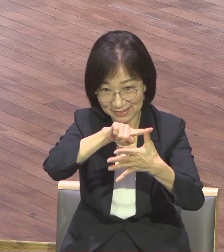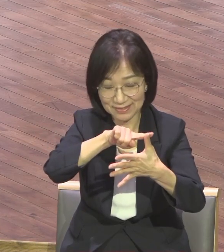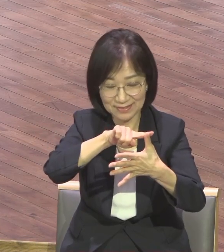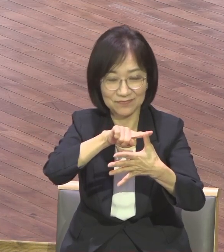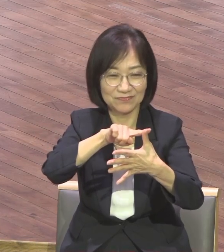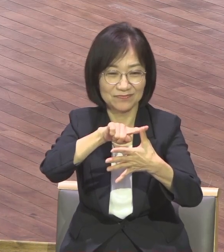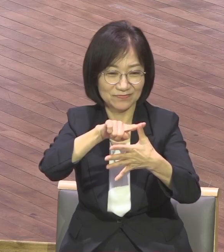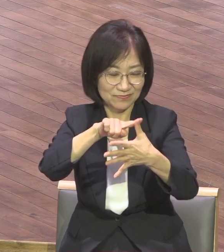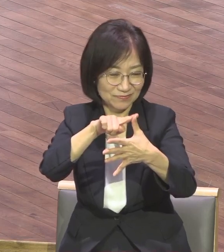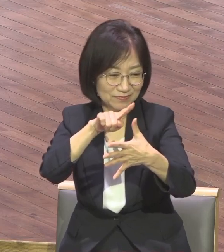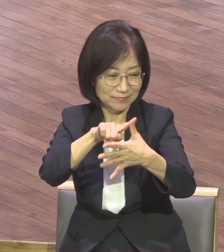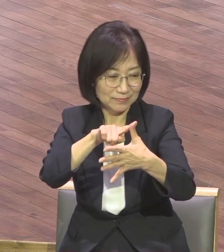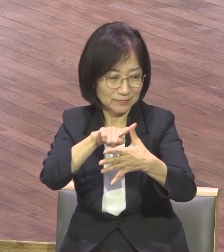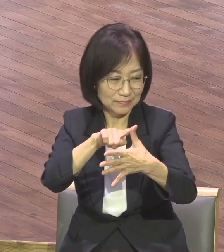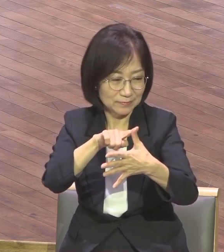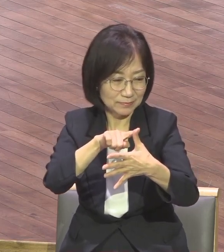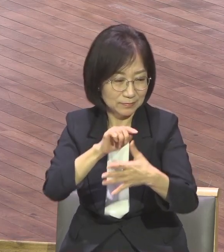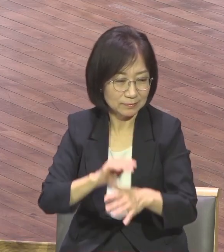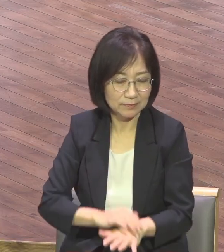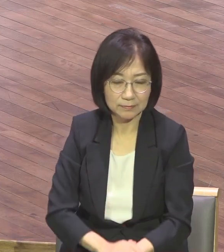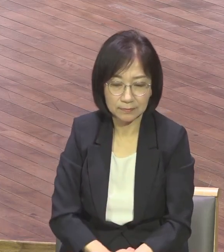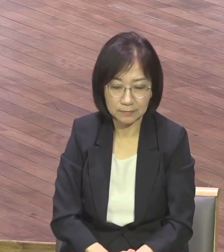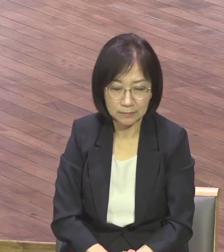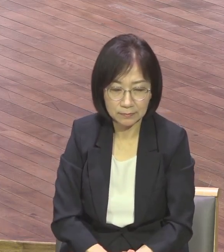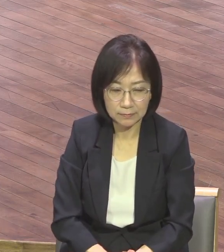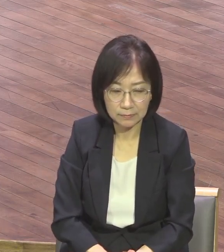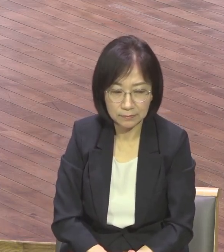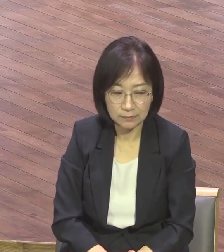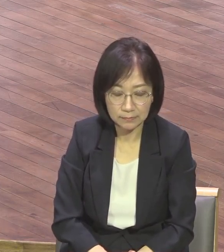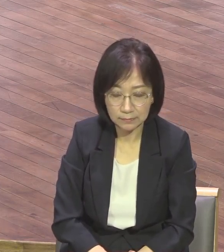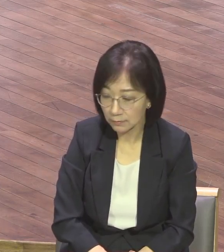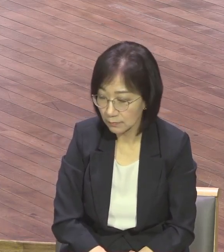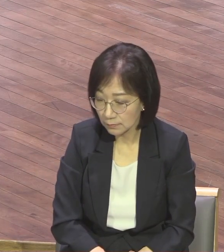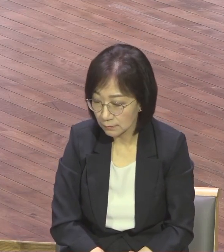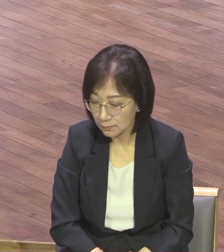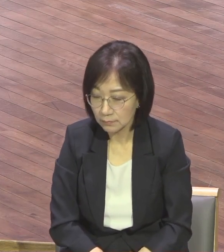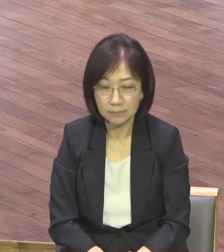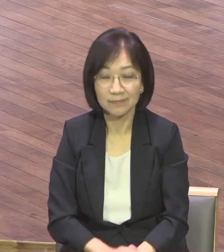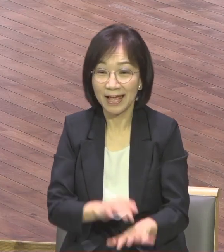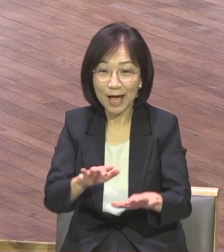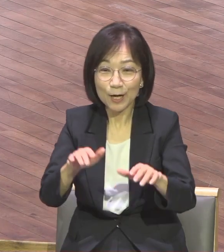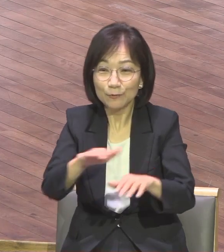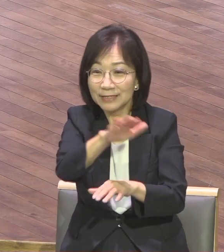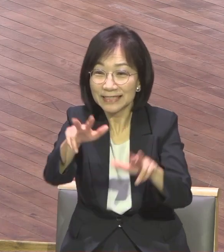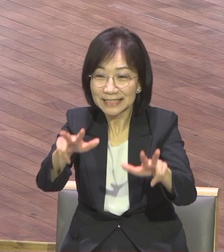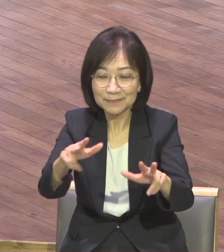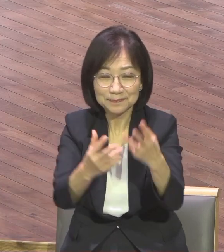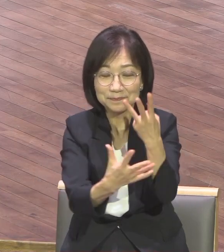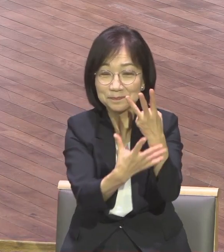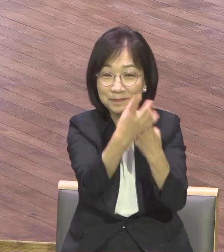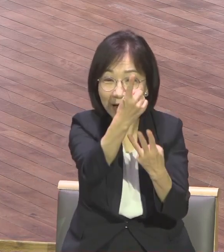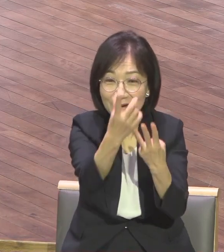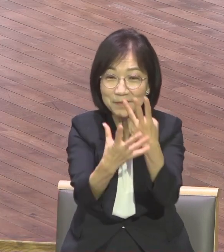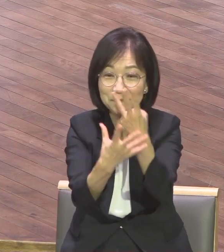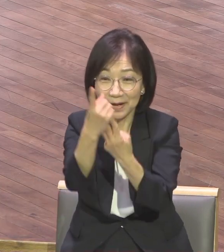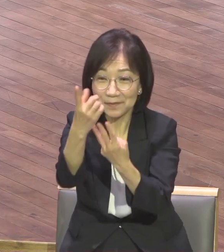그래서 이런 영적 바나바 의식을 가지고 지금 진행하고 있는 것이 뭐냐? 3인 1조